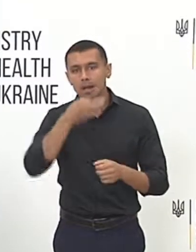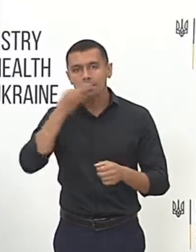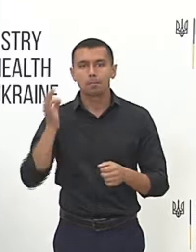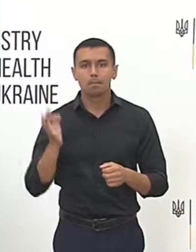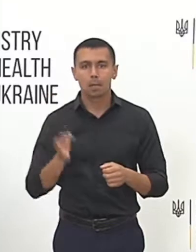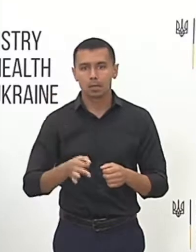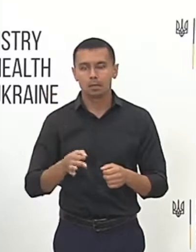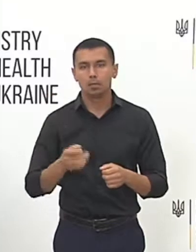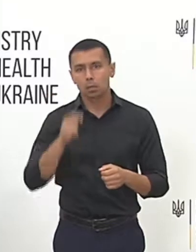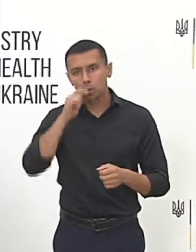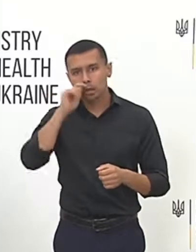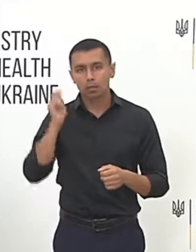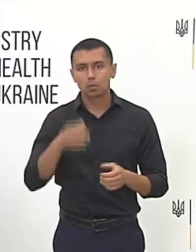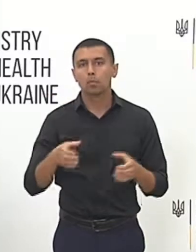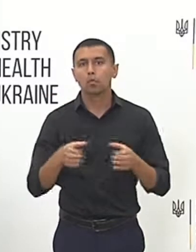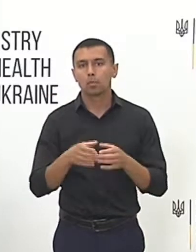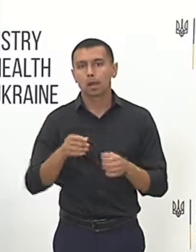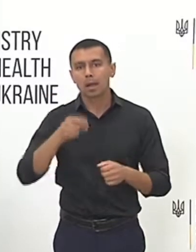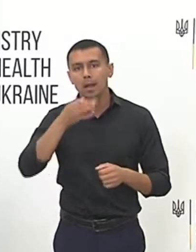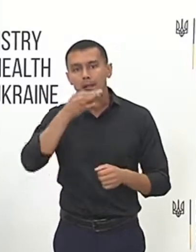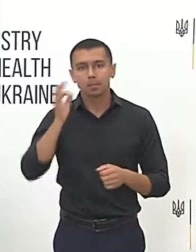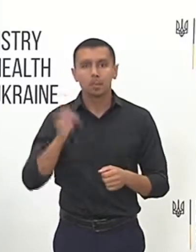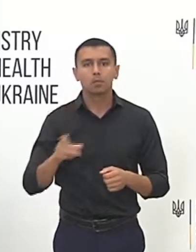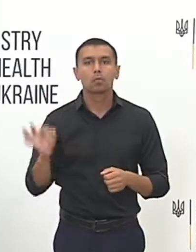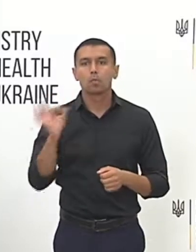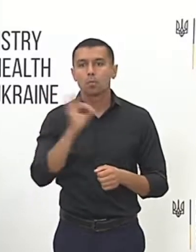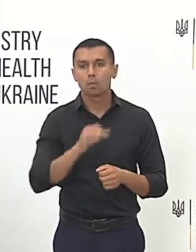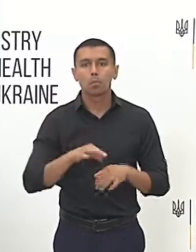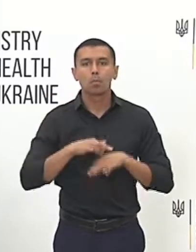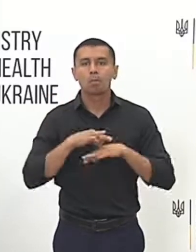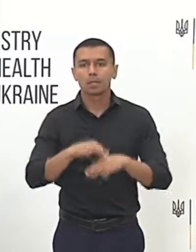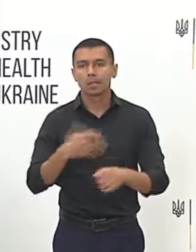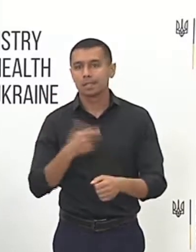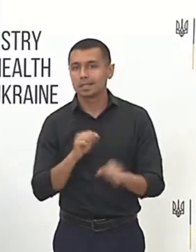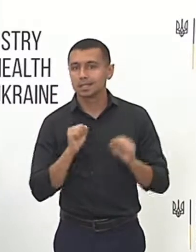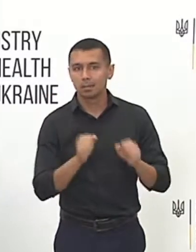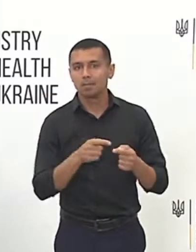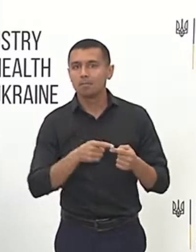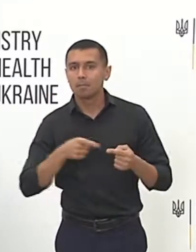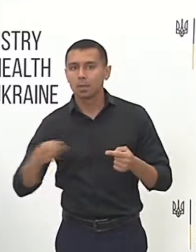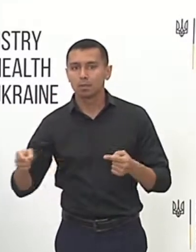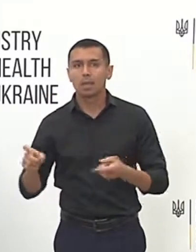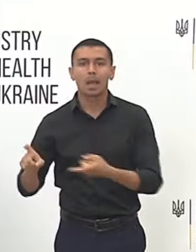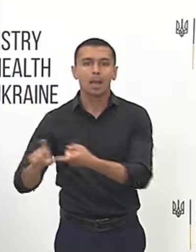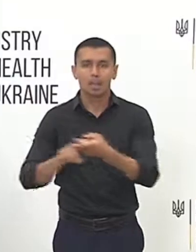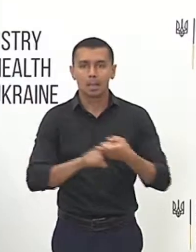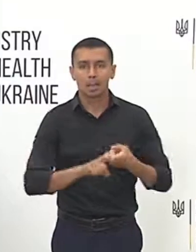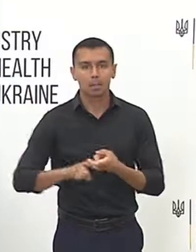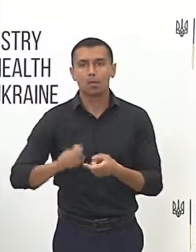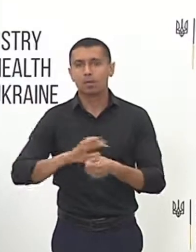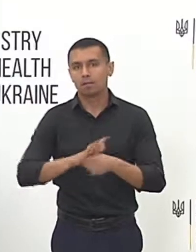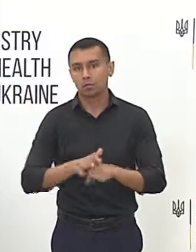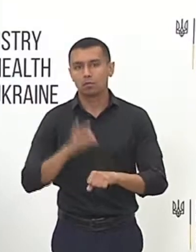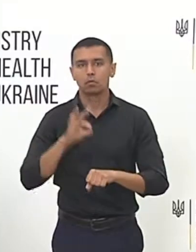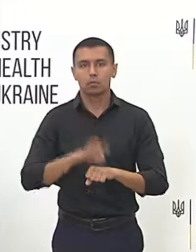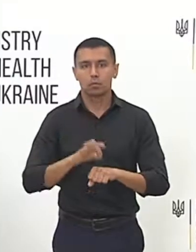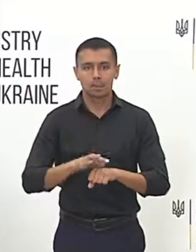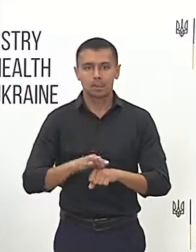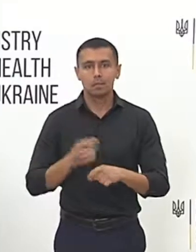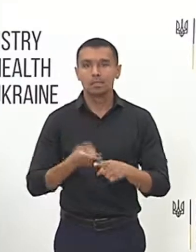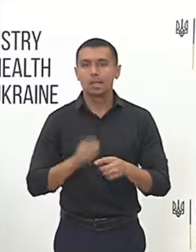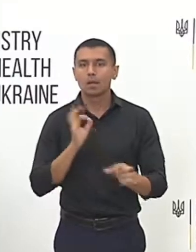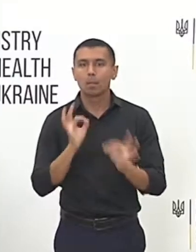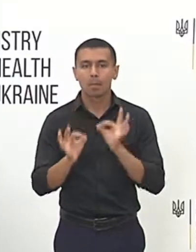експертів, Української групи експертів щодо проведення щеплень в період епідемії коронавірусної хвороби.